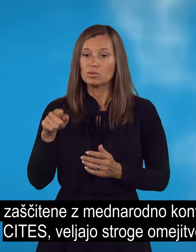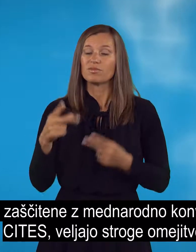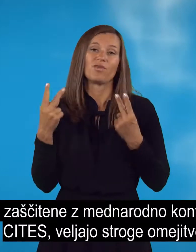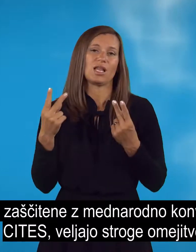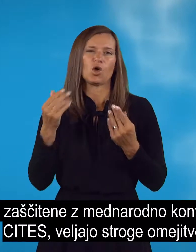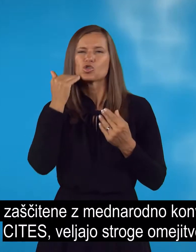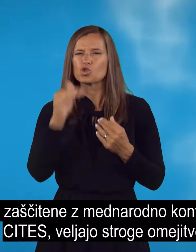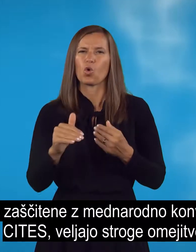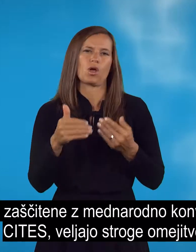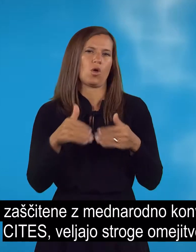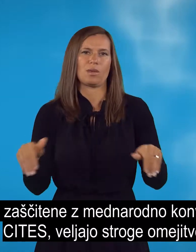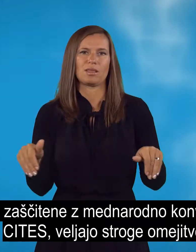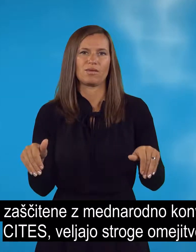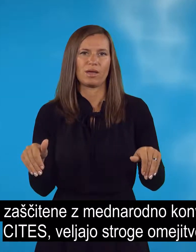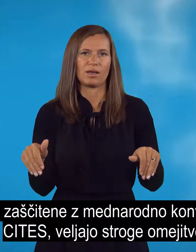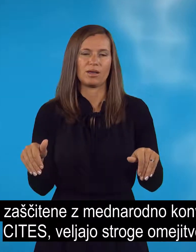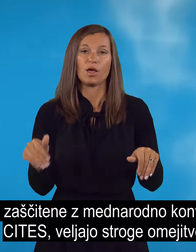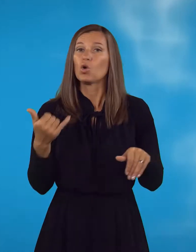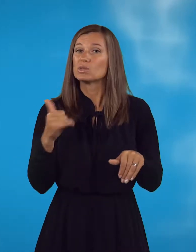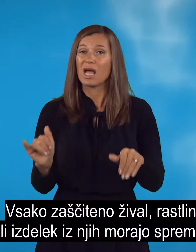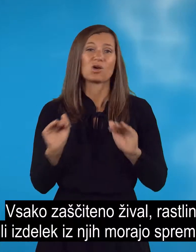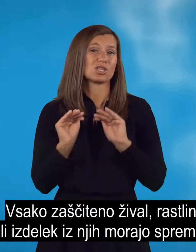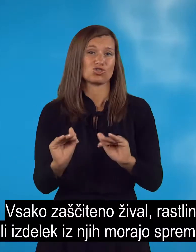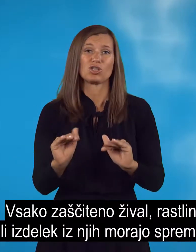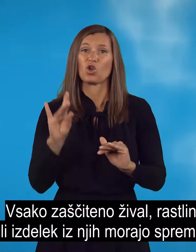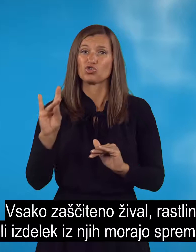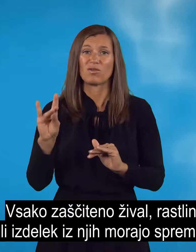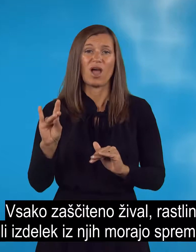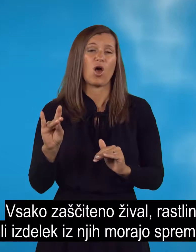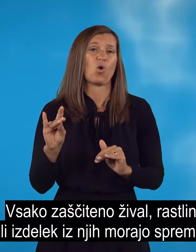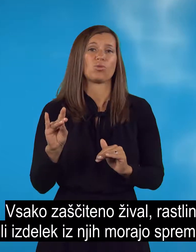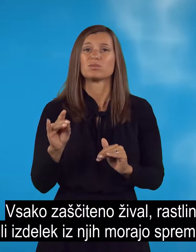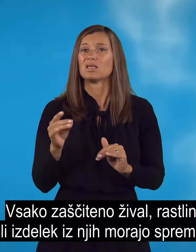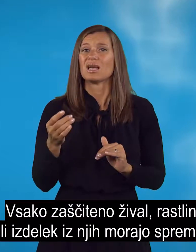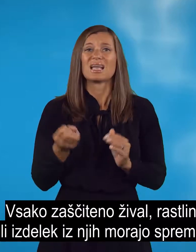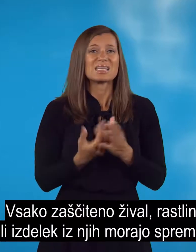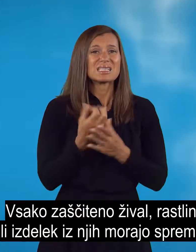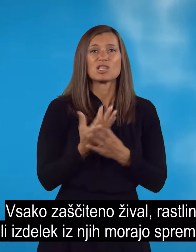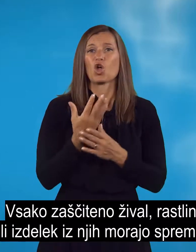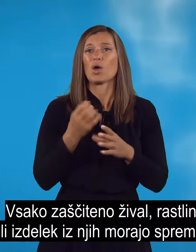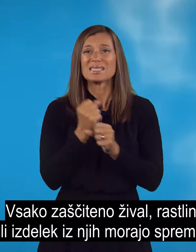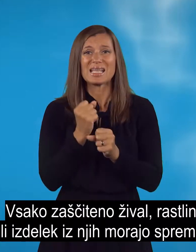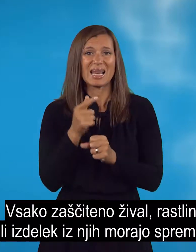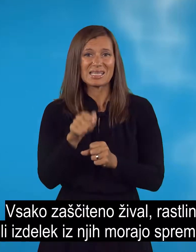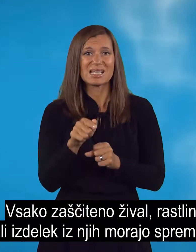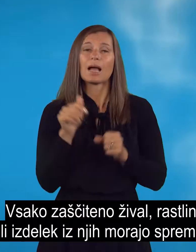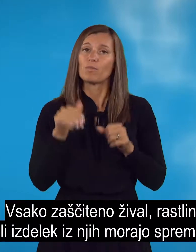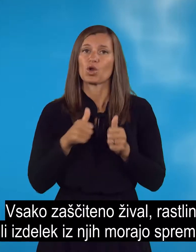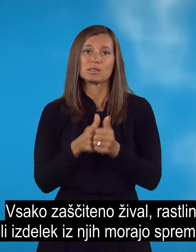veljajo stroge omejitve. Vsako zaščiteno žival, rastlino ali izdelek iz njih morajo spremljati